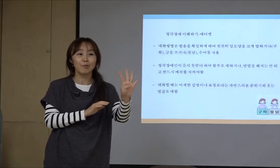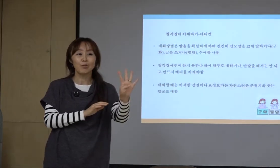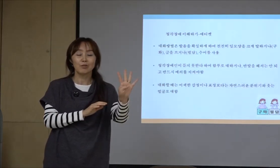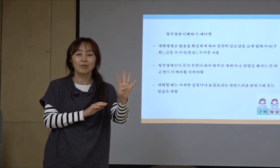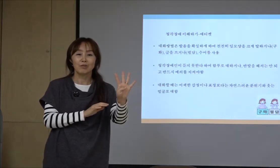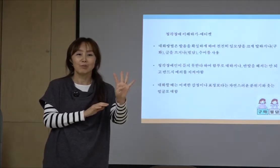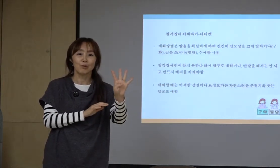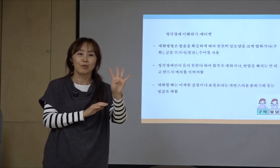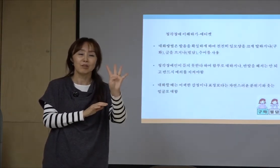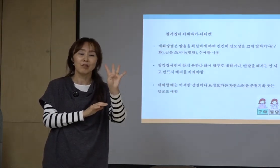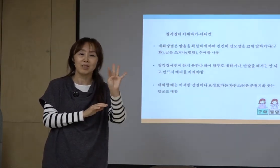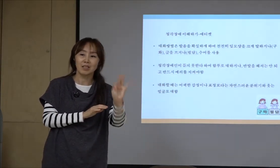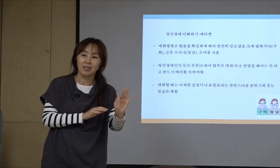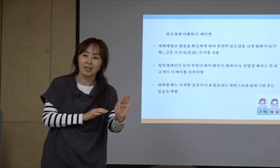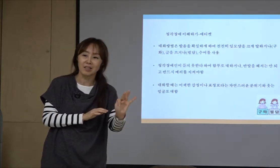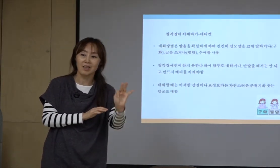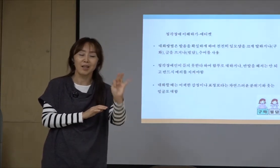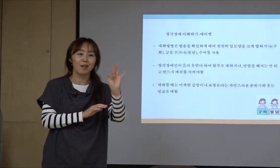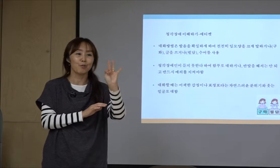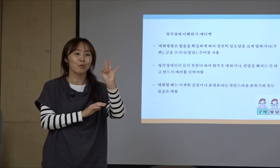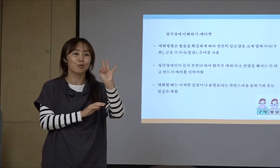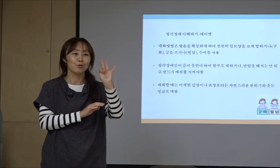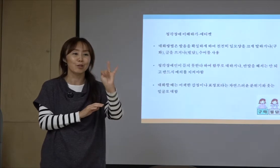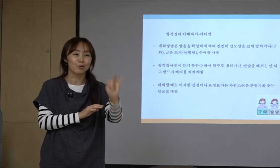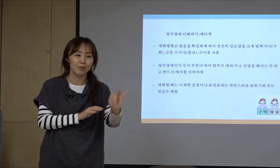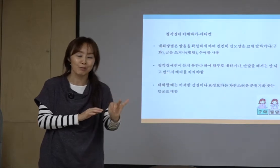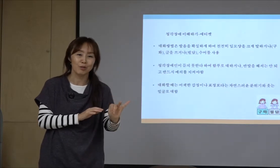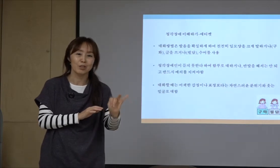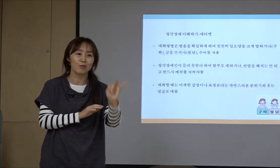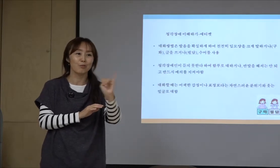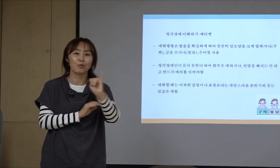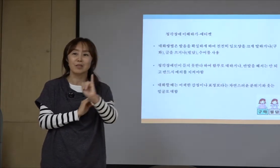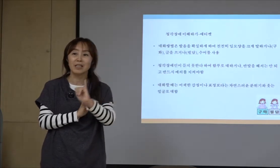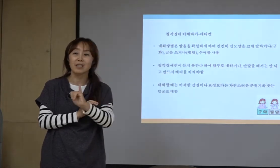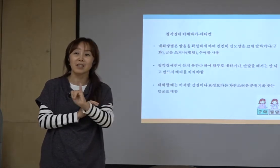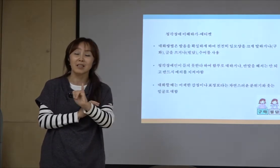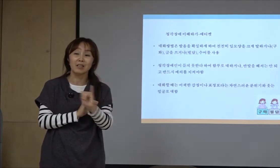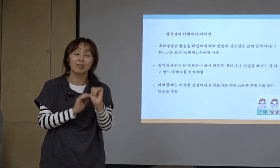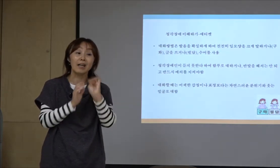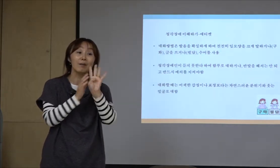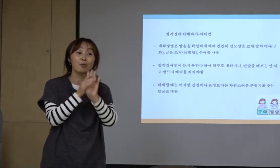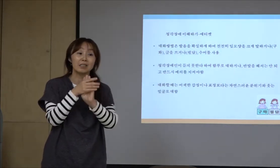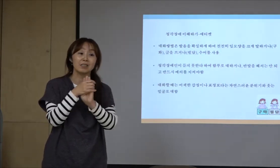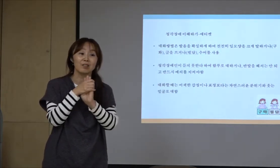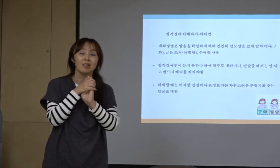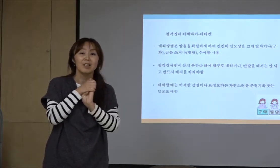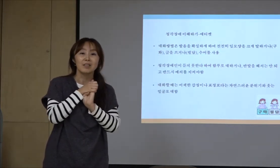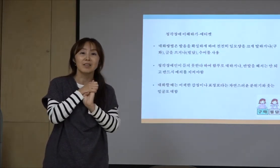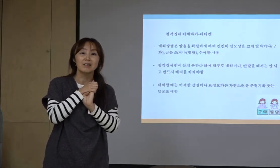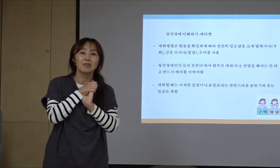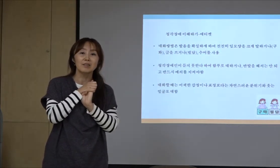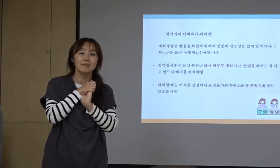4과목, 청각장애인에 의해 수화통역사 기초, 장애인에 의해서 4과목이 있어요. 근데 그거는